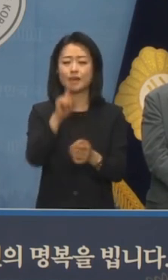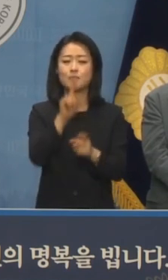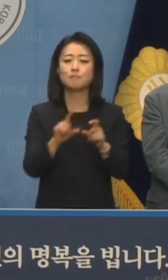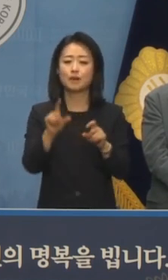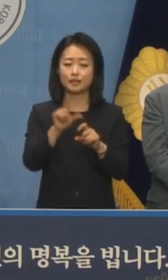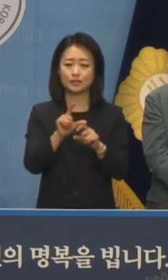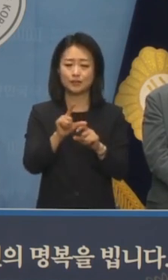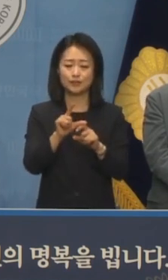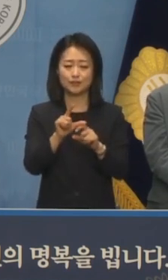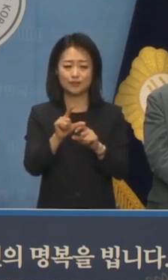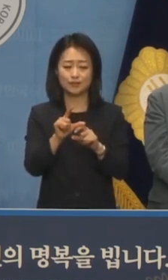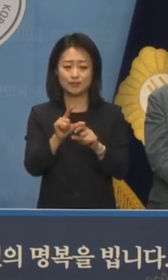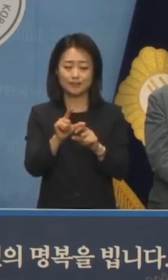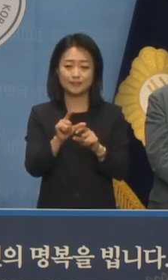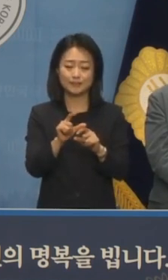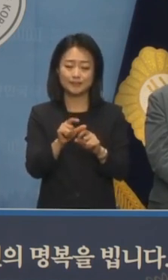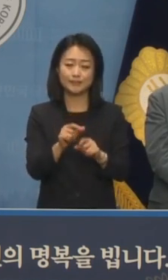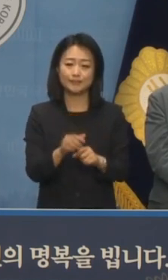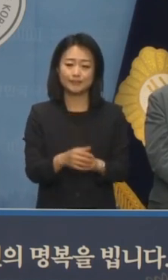다시 돌아와 주시면 안 됩니까?